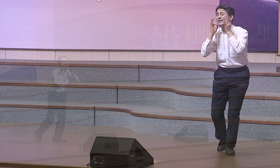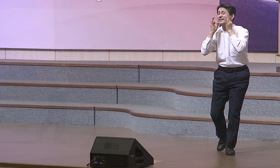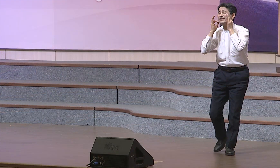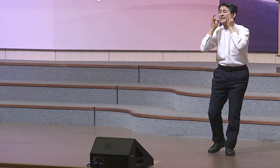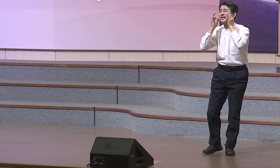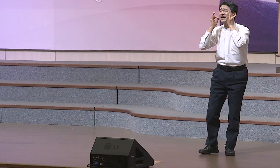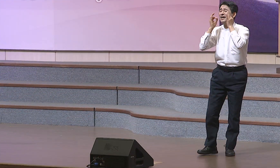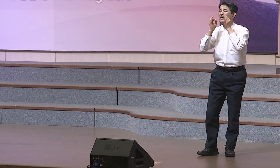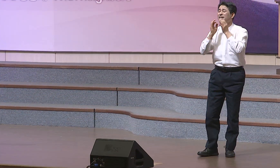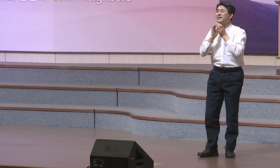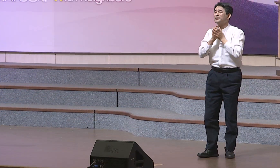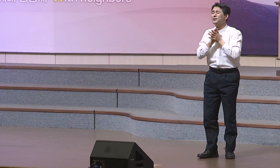간절히